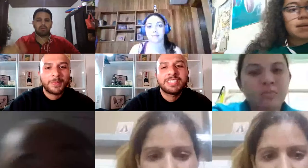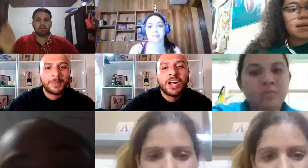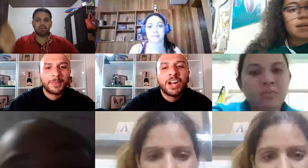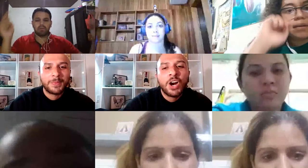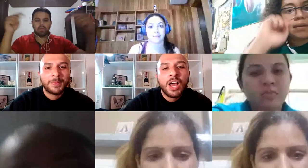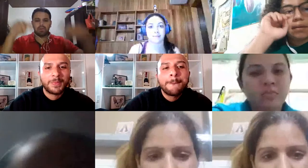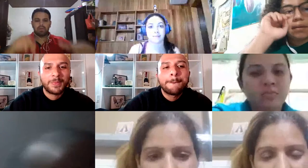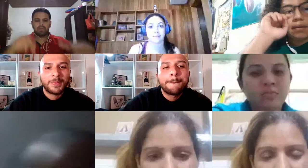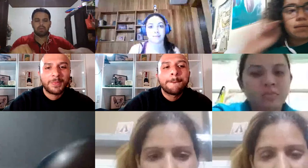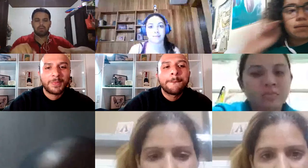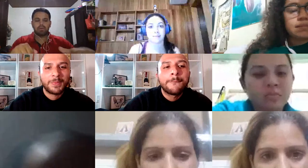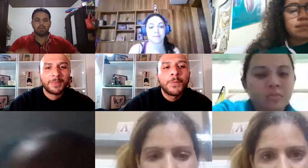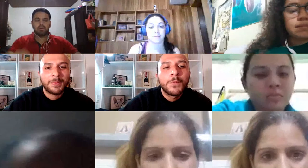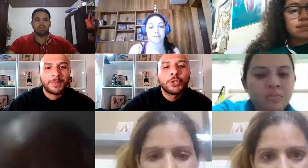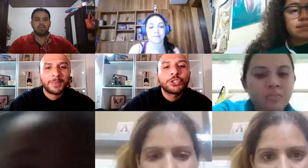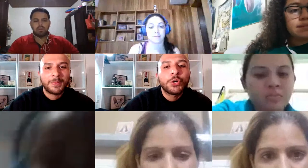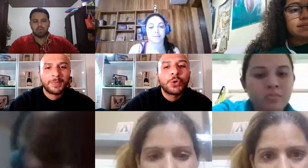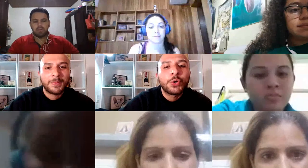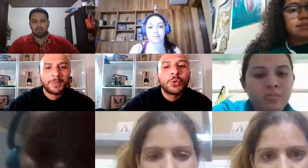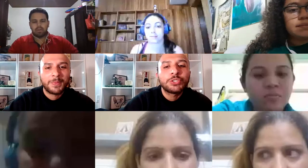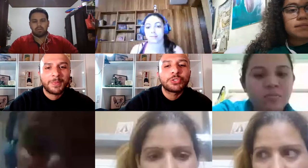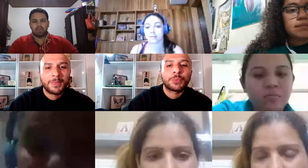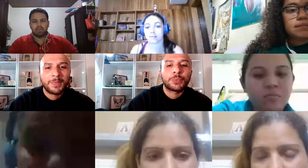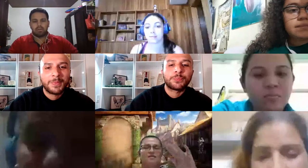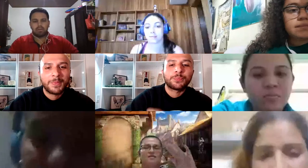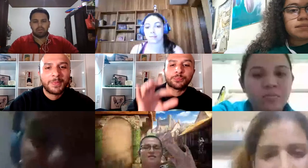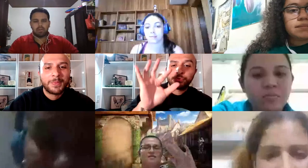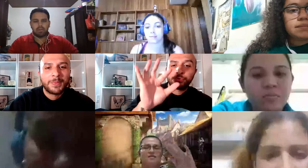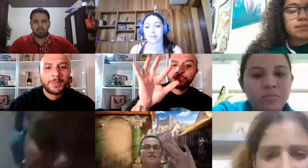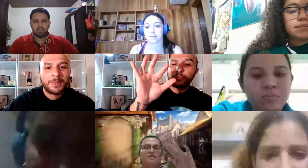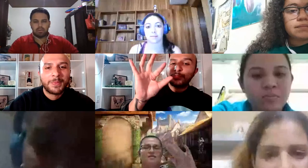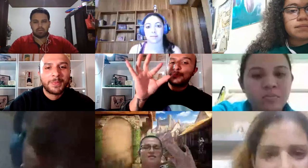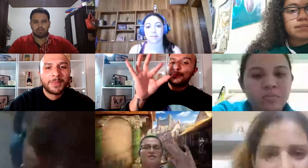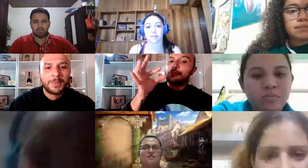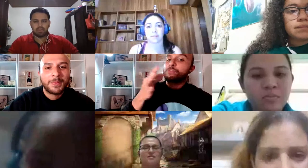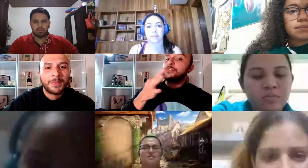Muestra ahora mucho gusto.